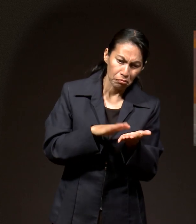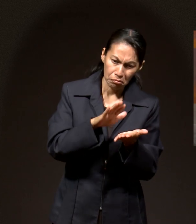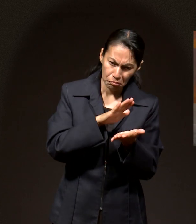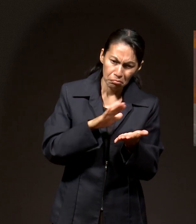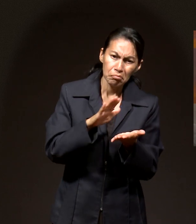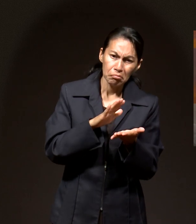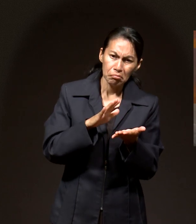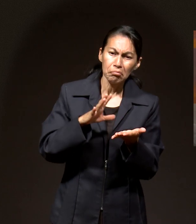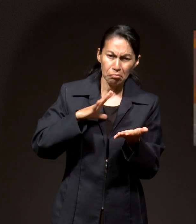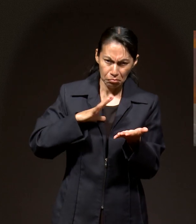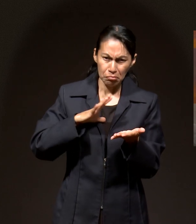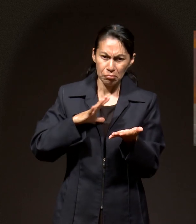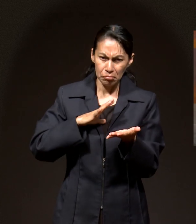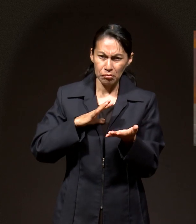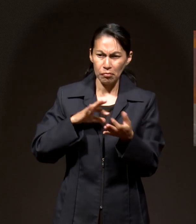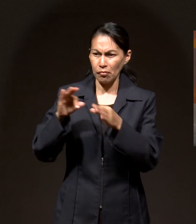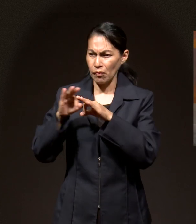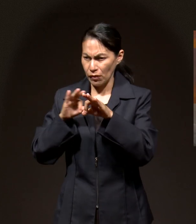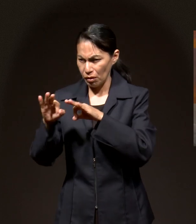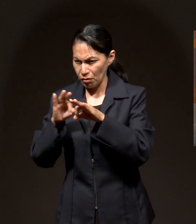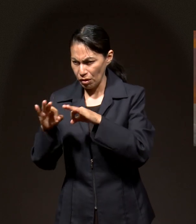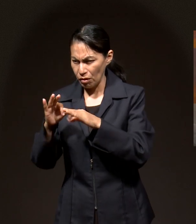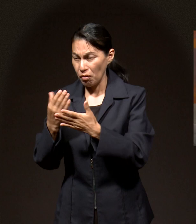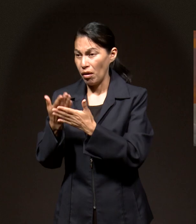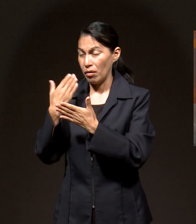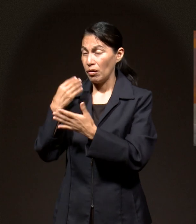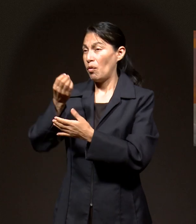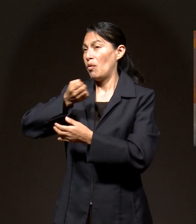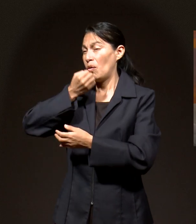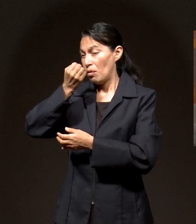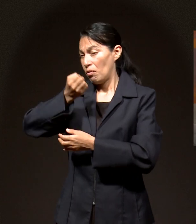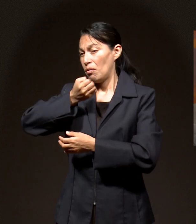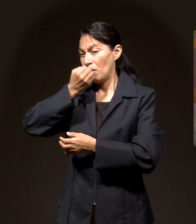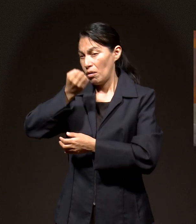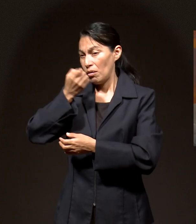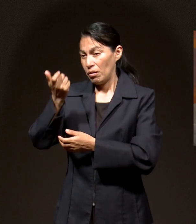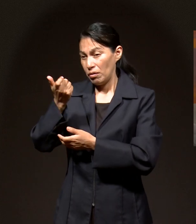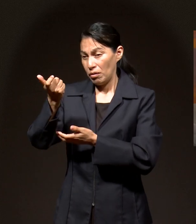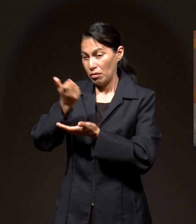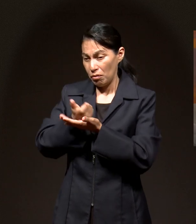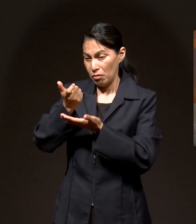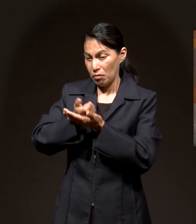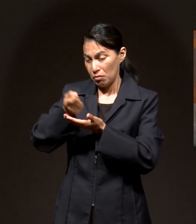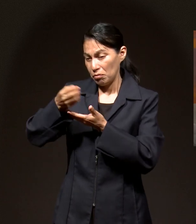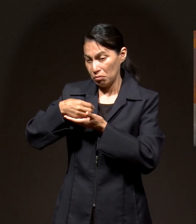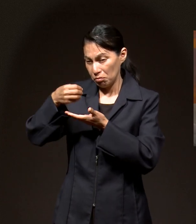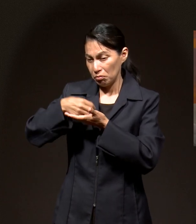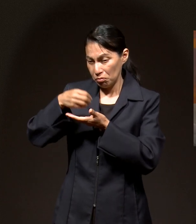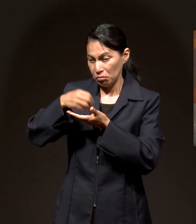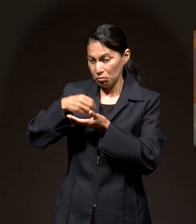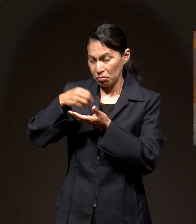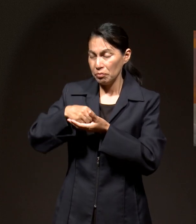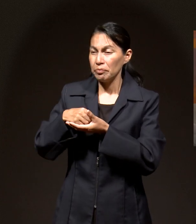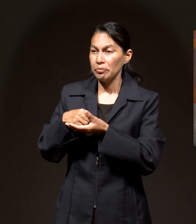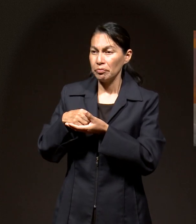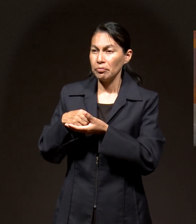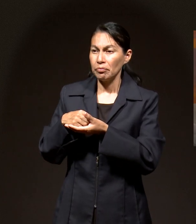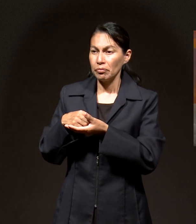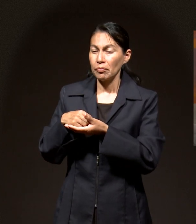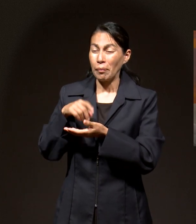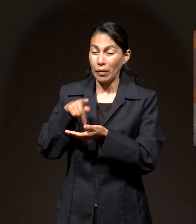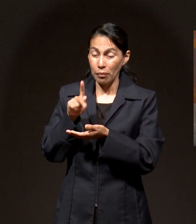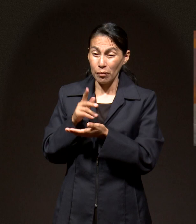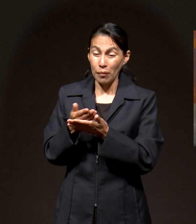documentos necesarios. Pude conseguir un trabajo que puse en oración también para reunir los medios económicos